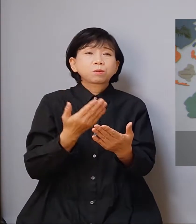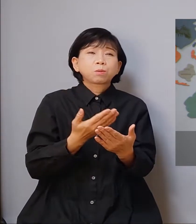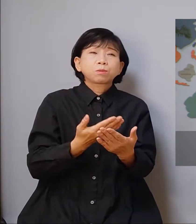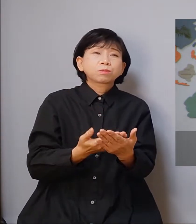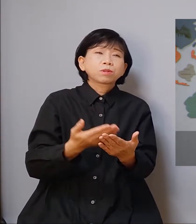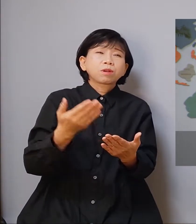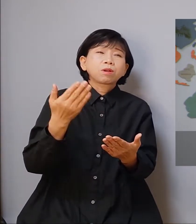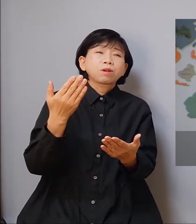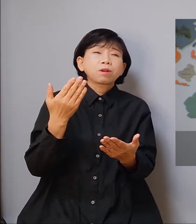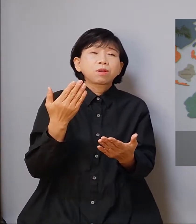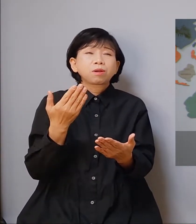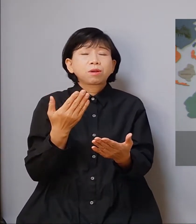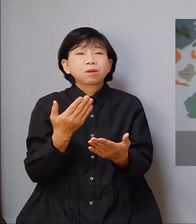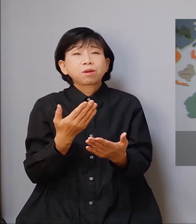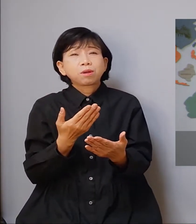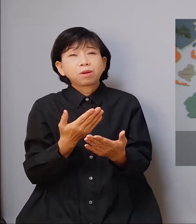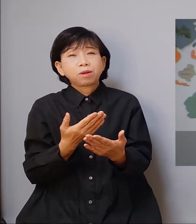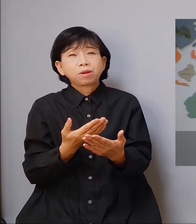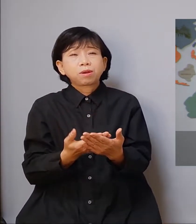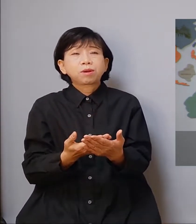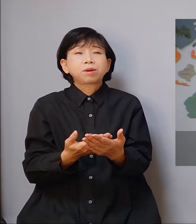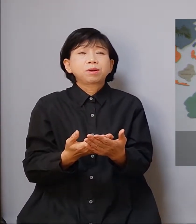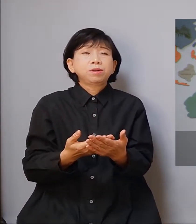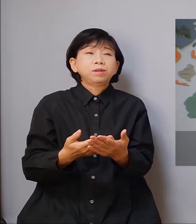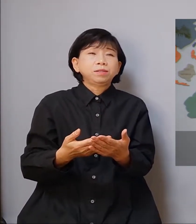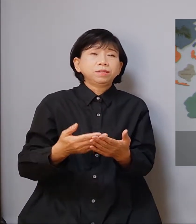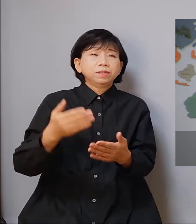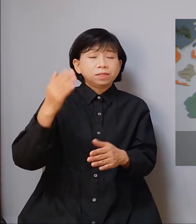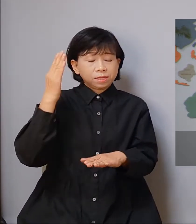감사합니다. 주님 고맙습니다.